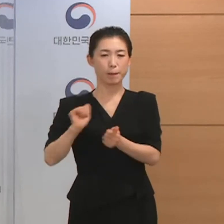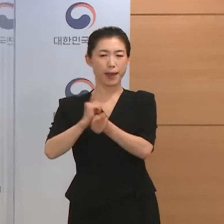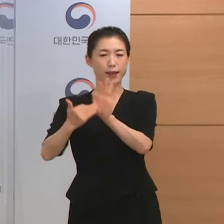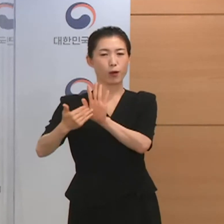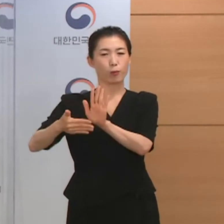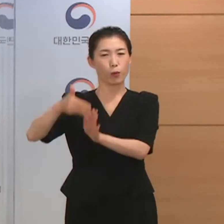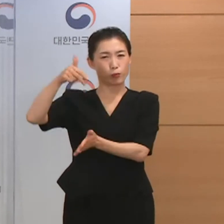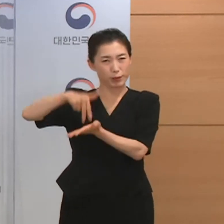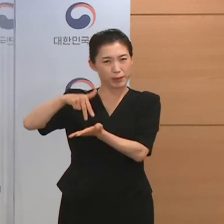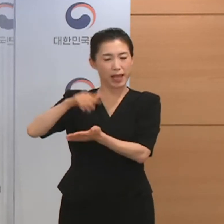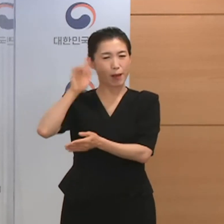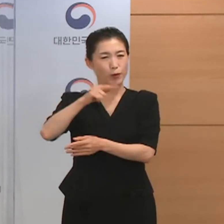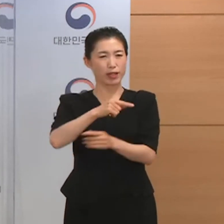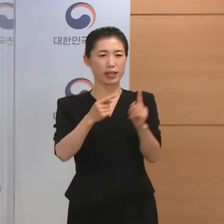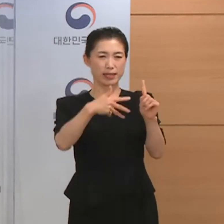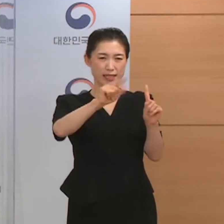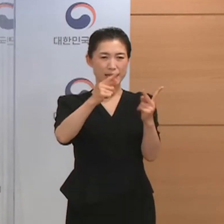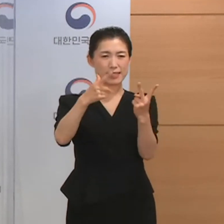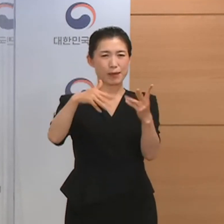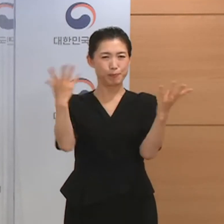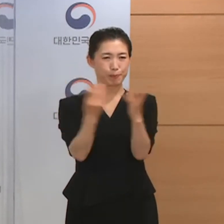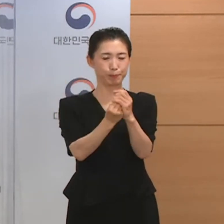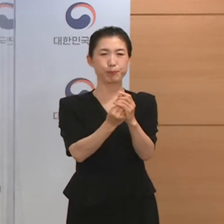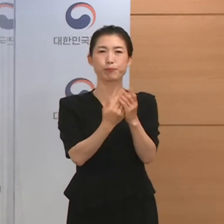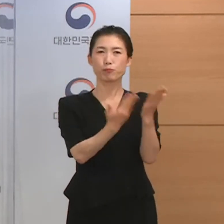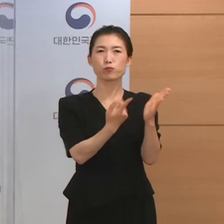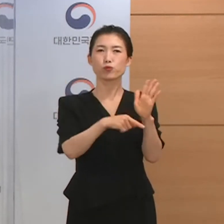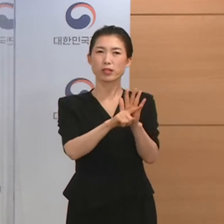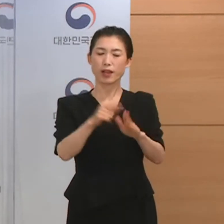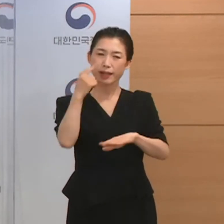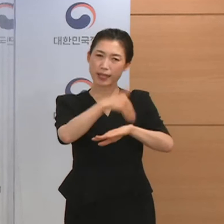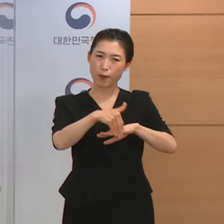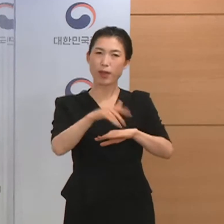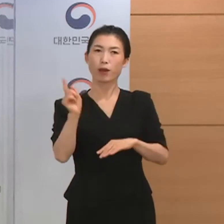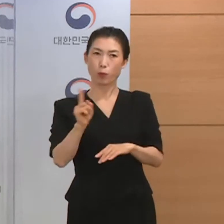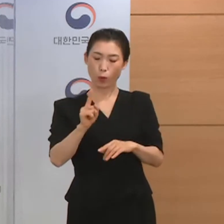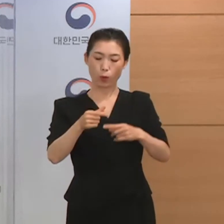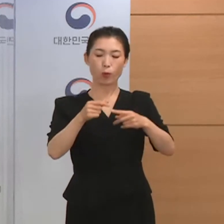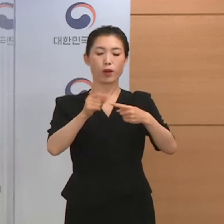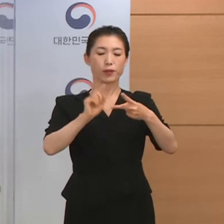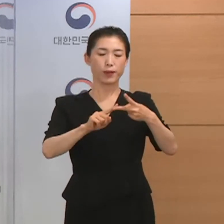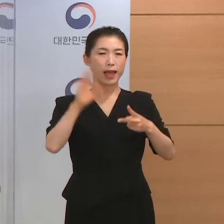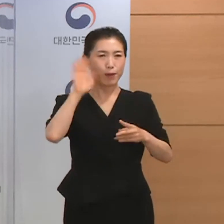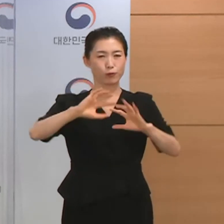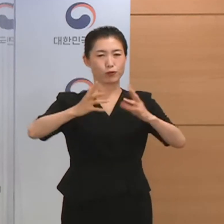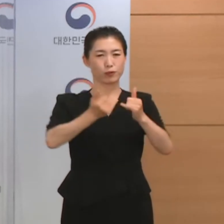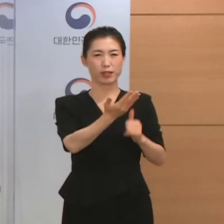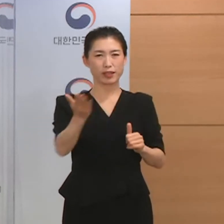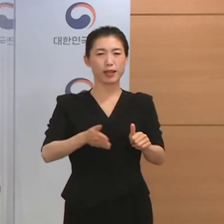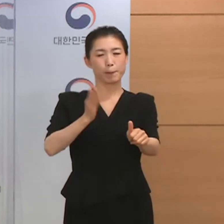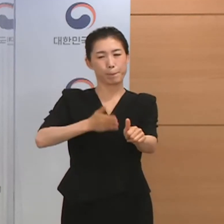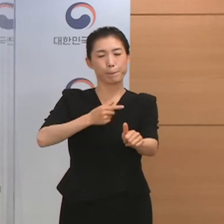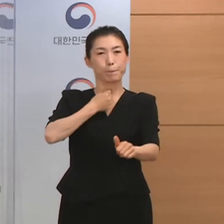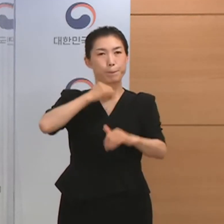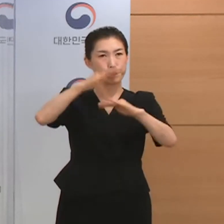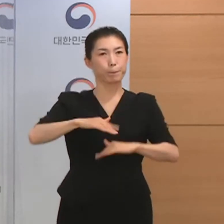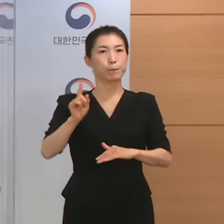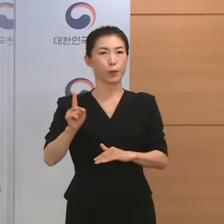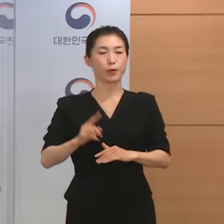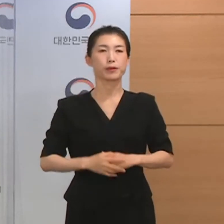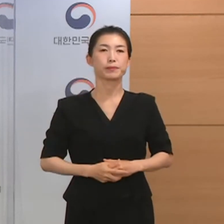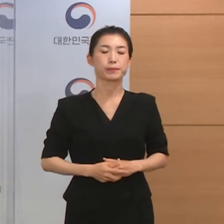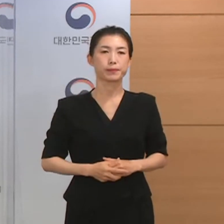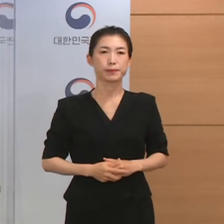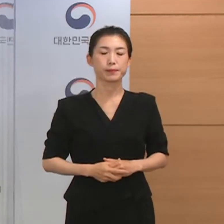있는 대책이 있는지 궁금합니다. 아울러 국민에게 당부 말씀도 부탁드립니다. 예, 오늘